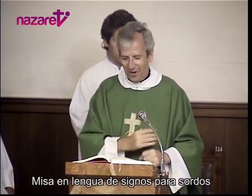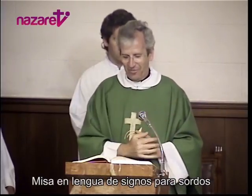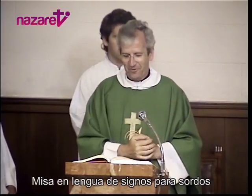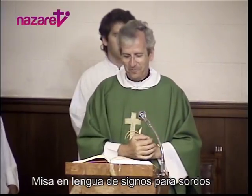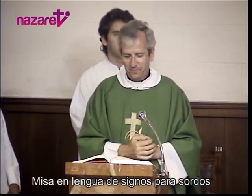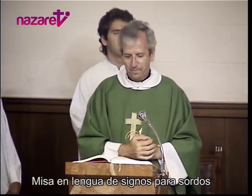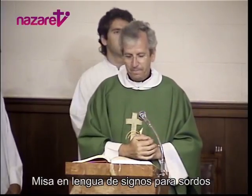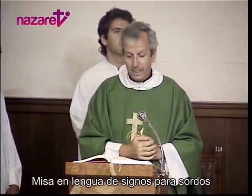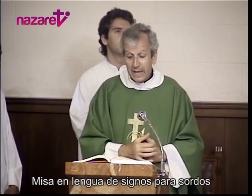corazón.